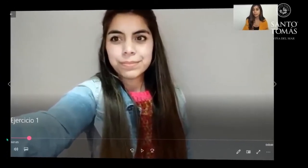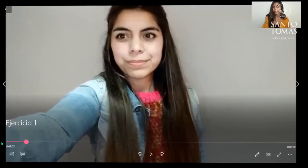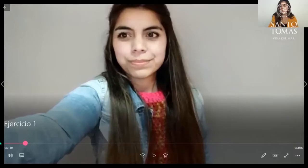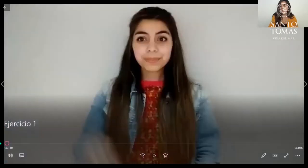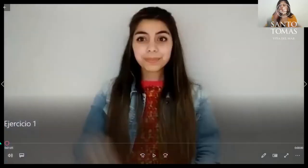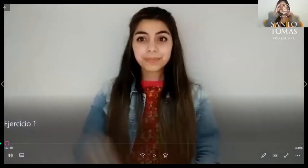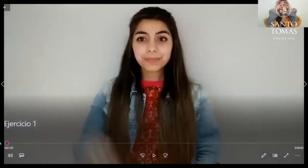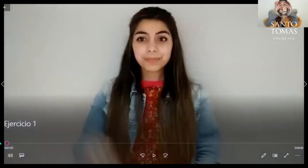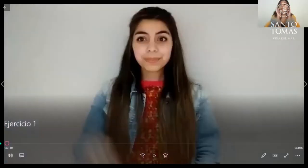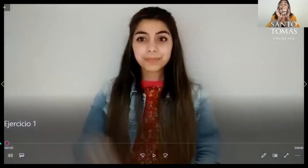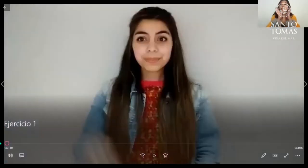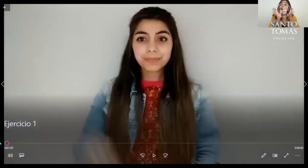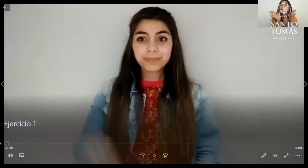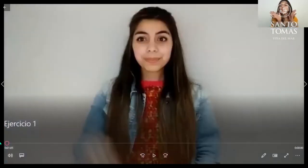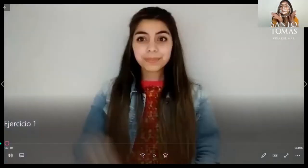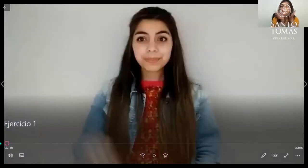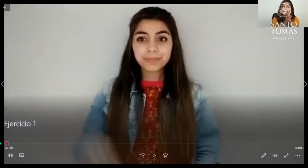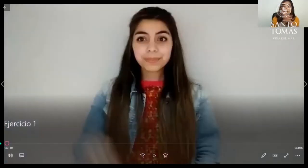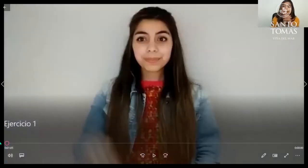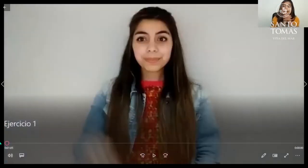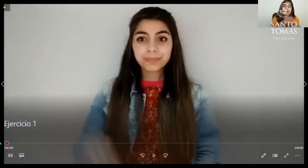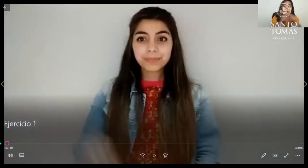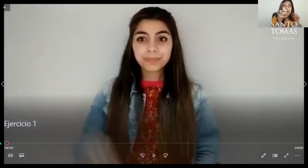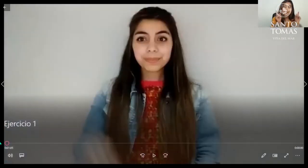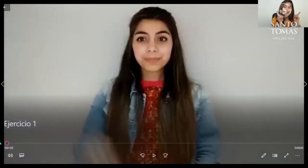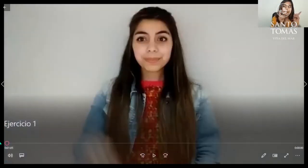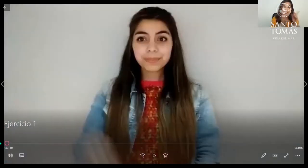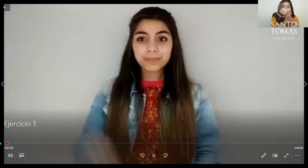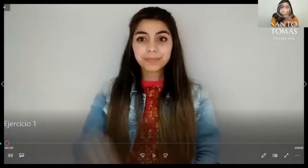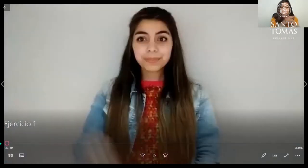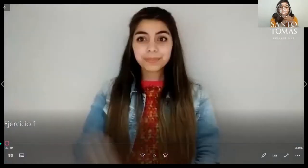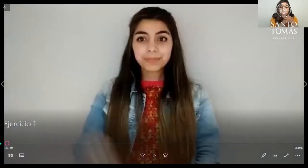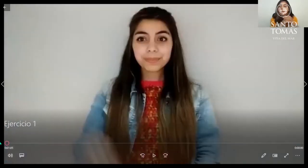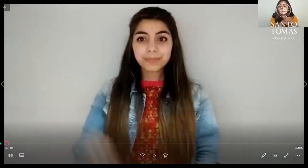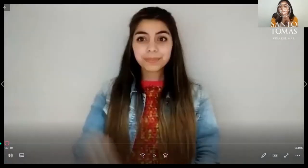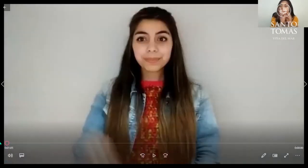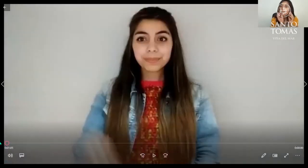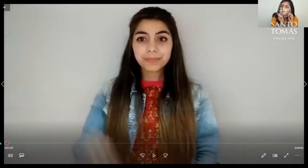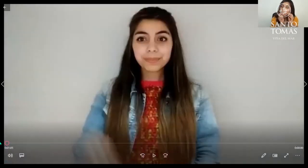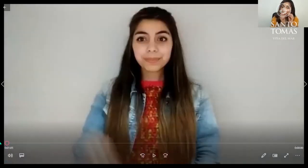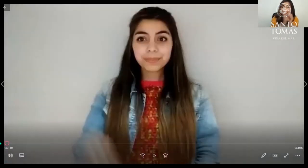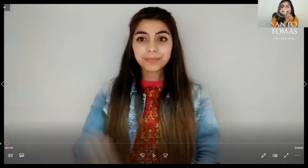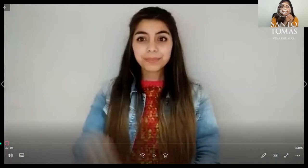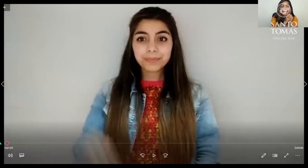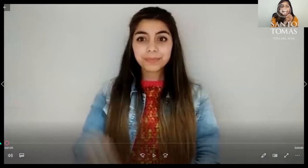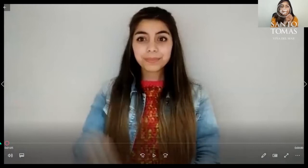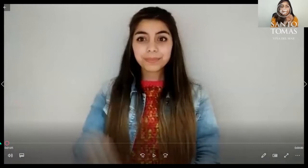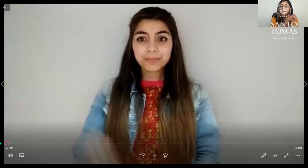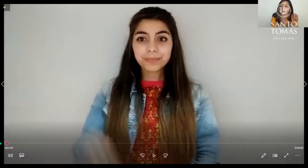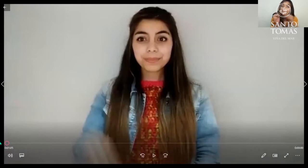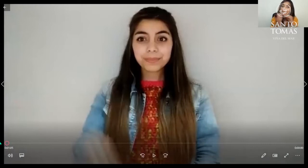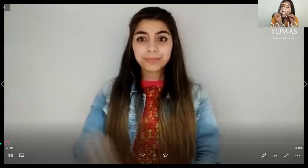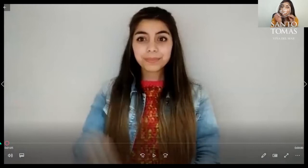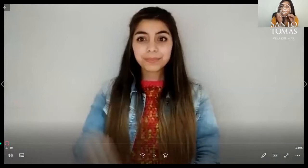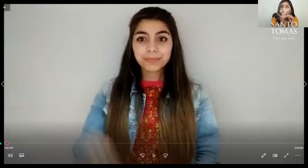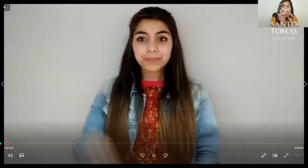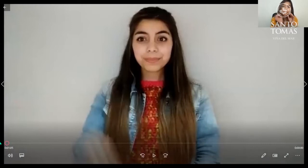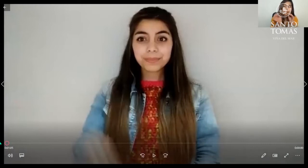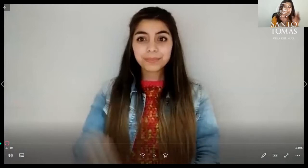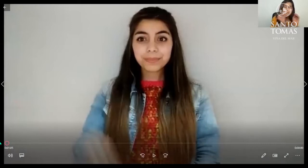Entonces, ¿lograron comprender algo? No se preocupen. Vamos a ver ahora, yo voy a hacer el audio para que puedan ver